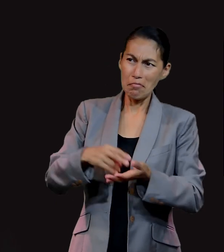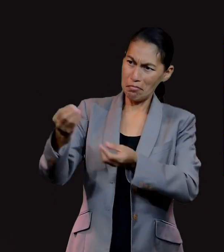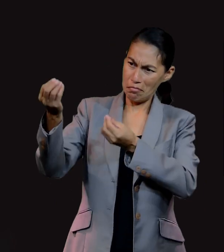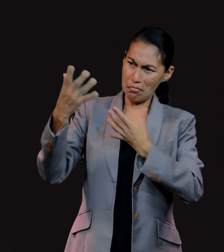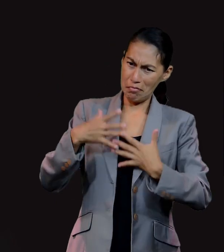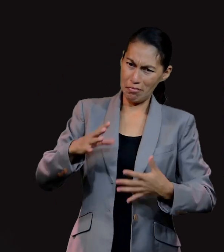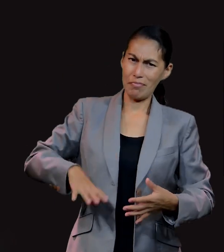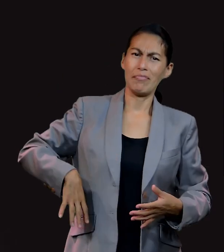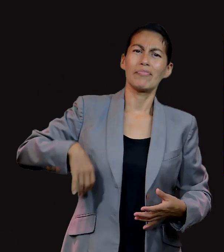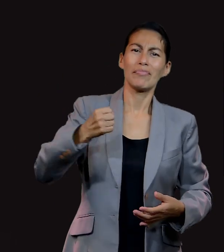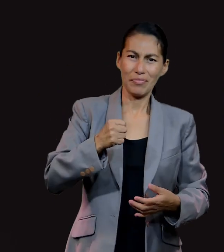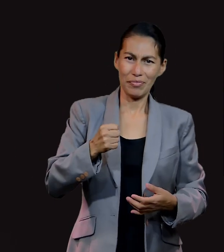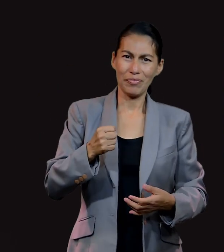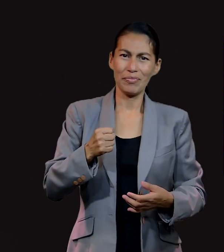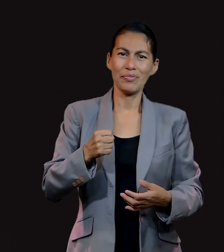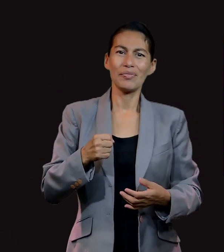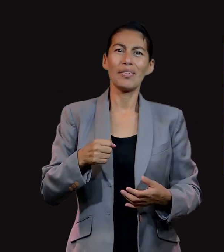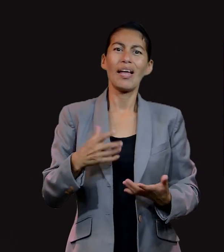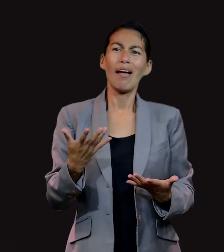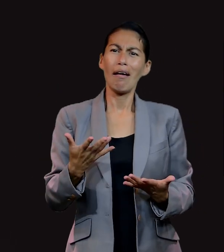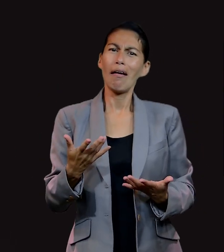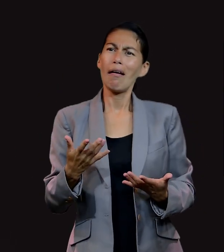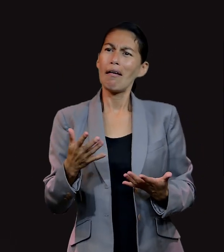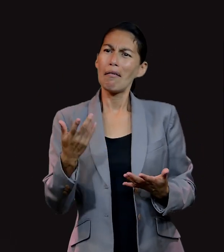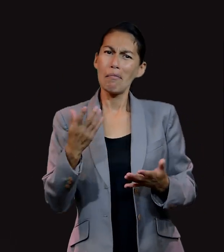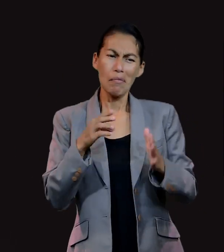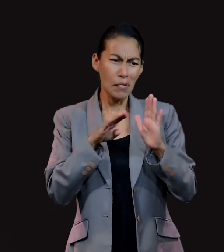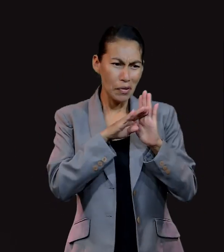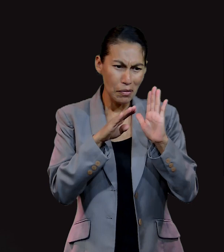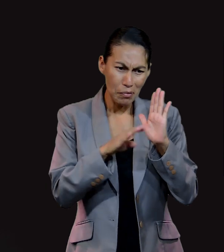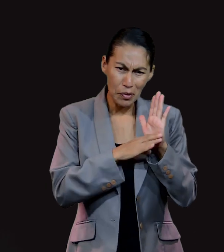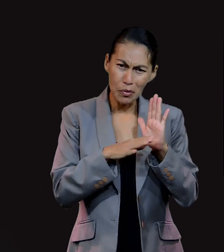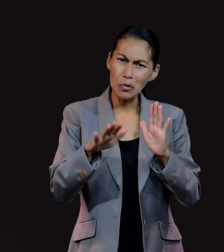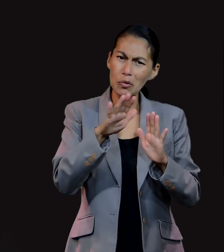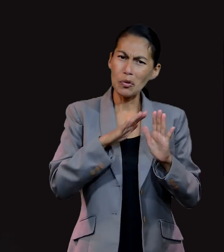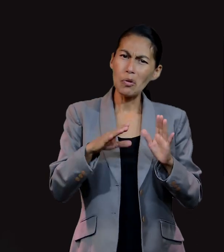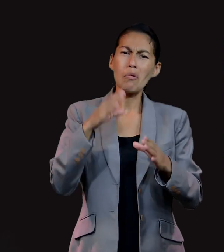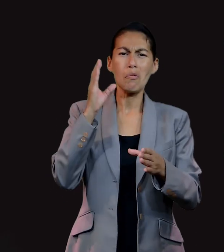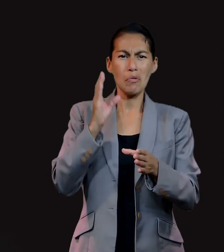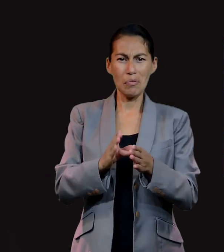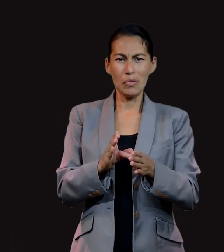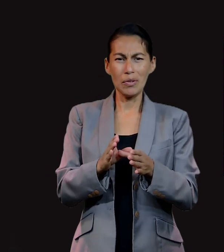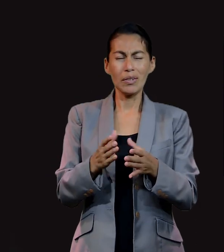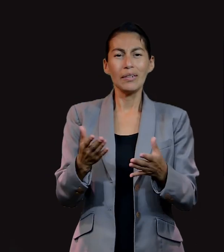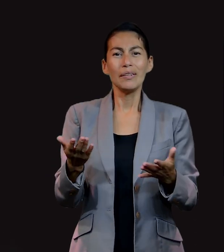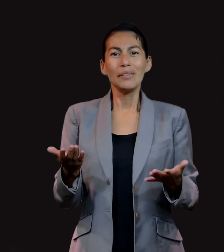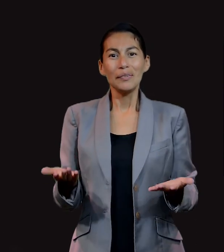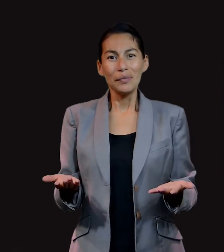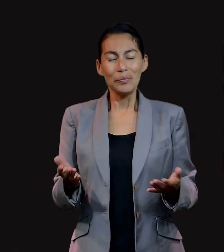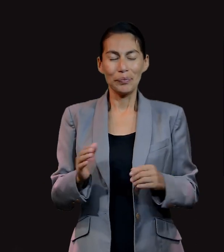para hacernos valientes y atrevidos en cumplir los mandatos de Dios?